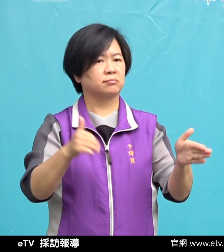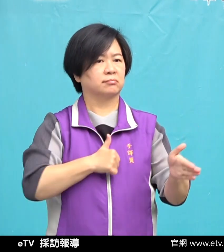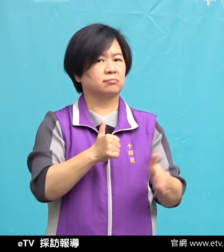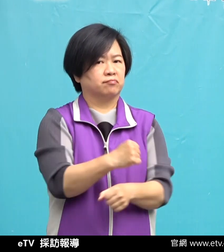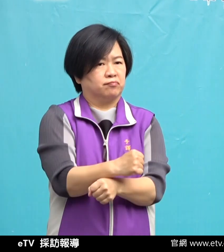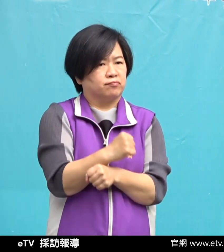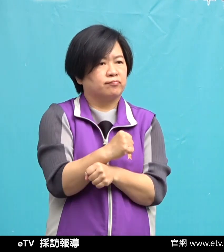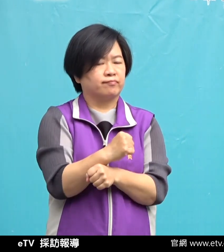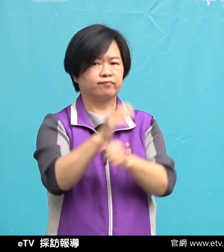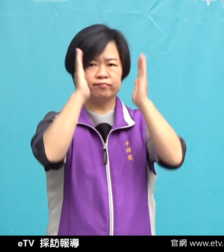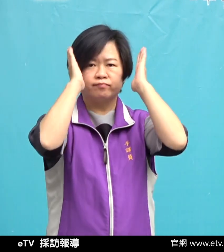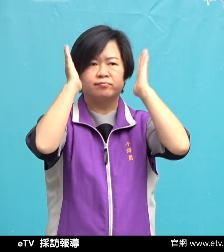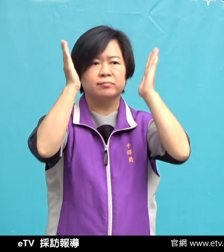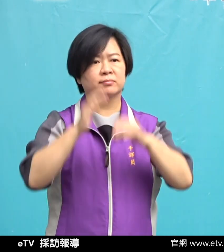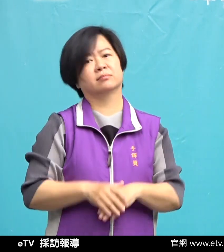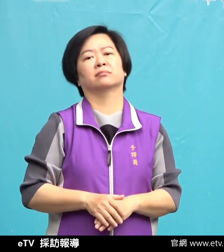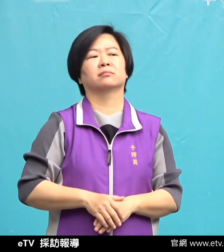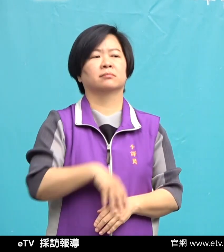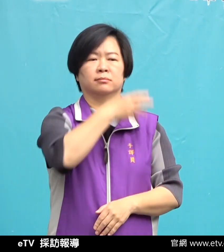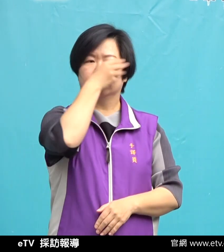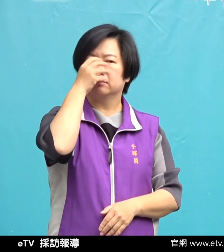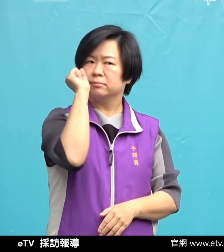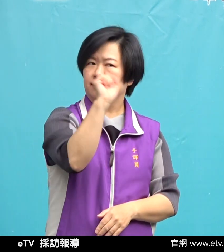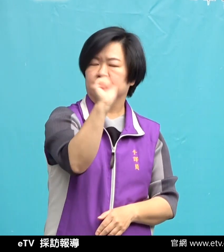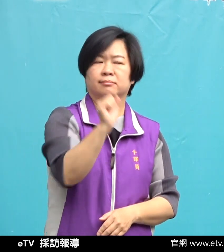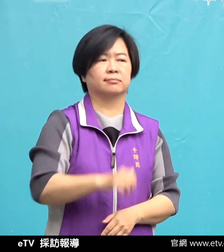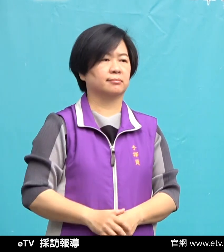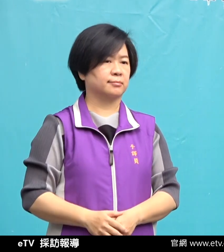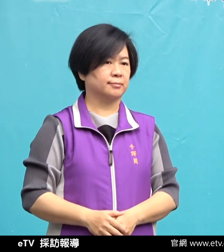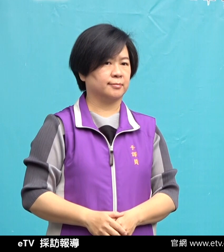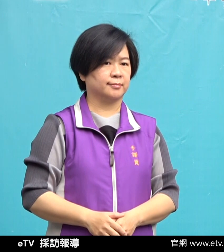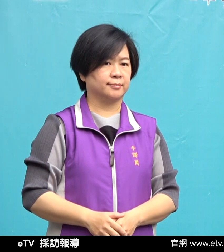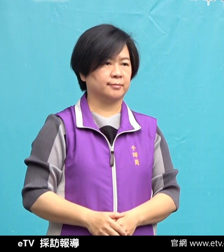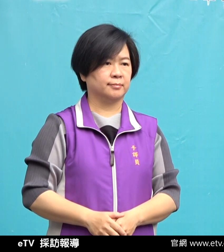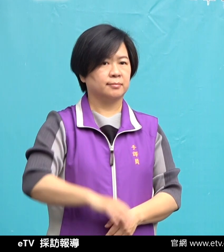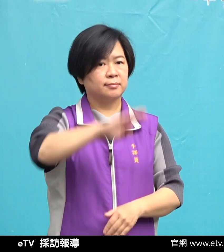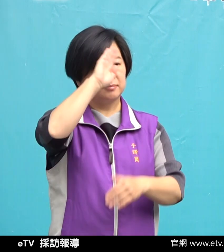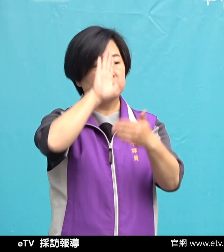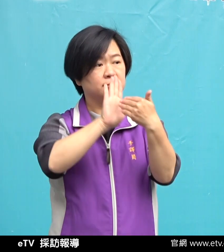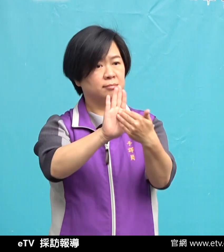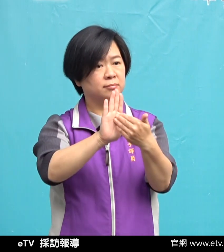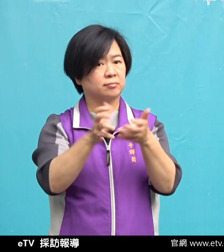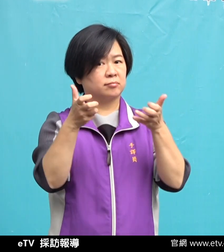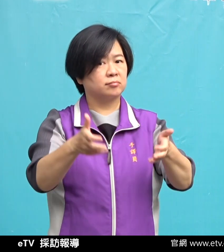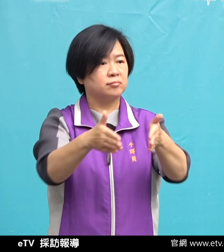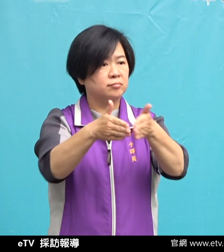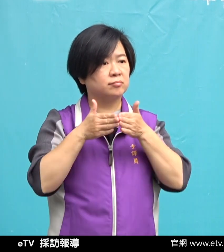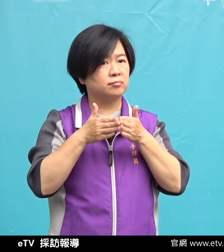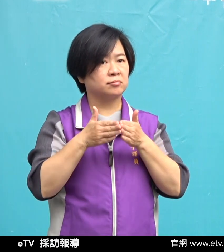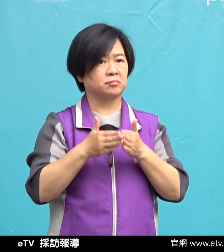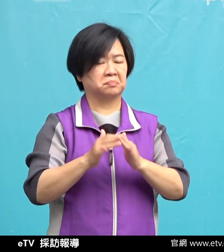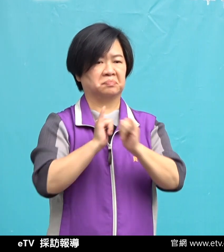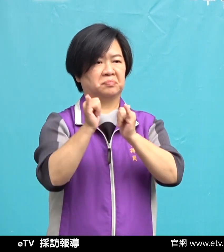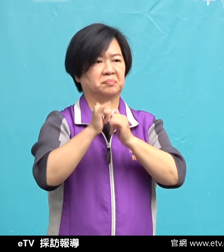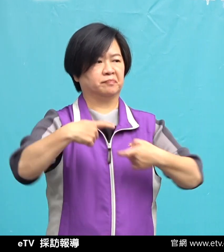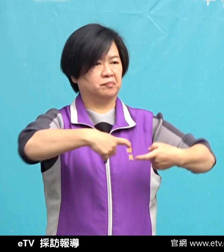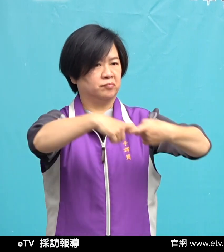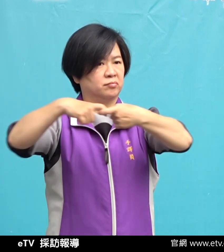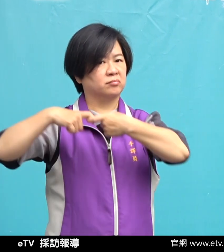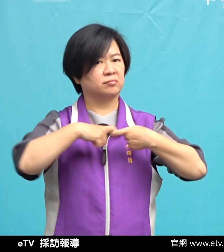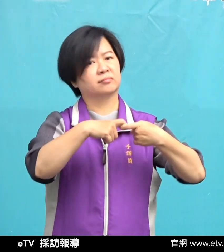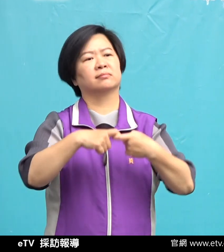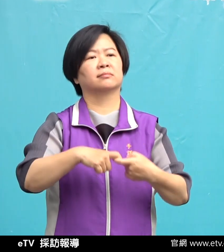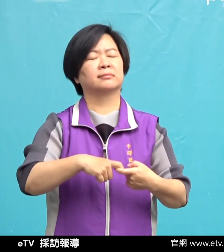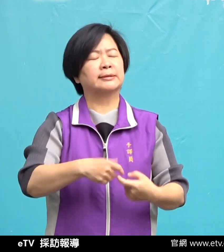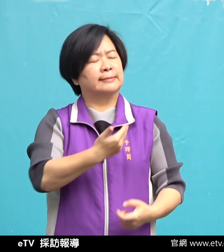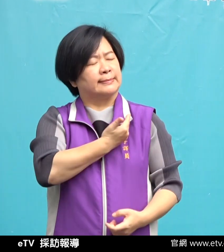紧神经，不能够大意。那防疫最重要的就是全民一起来，牺牲了一些